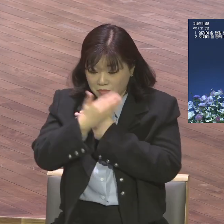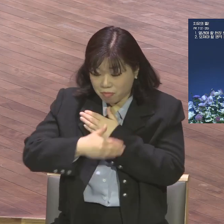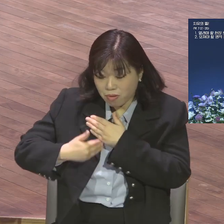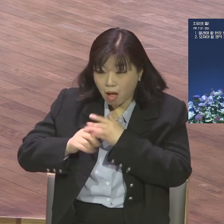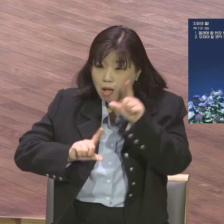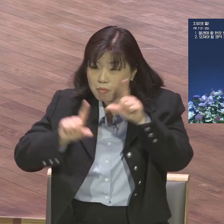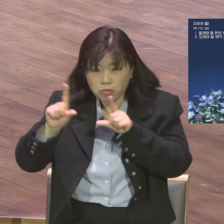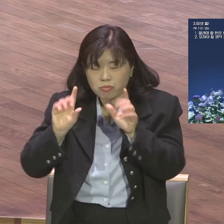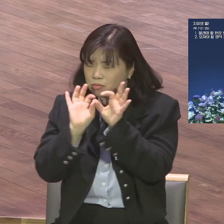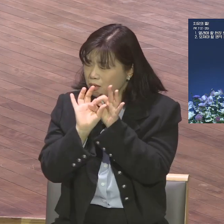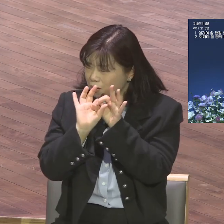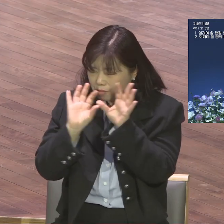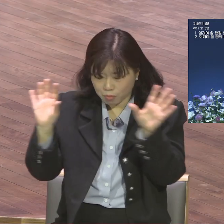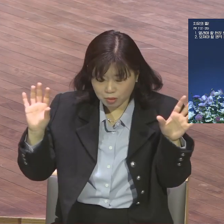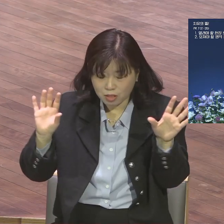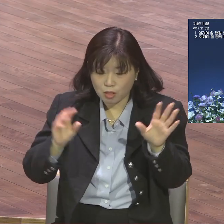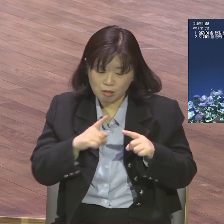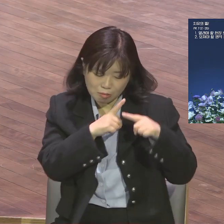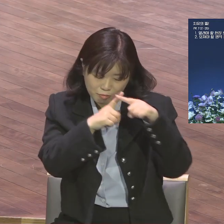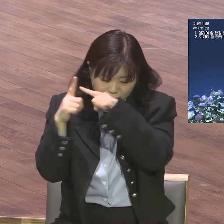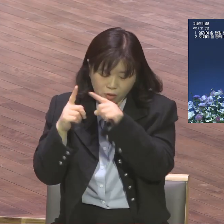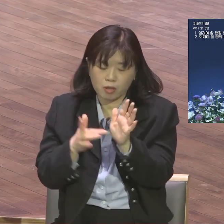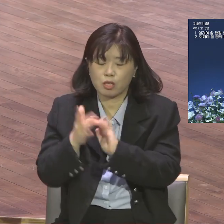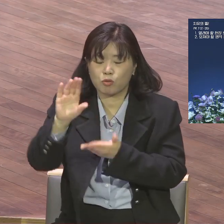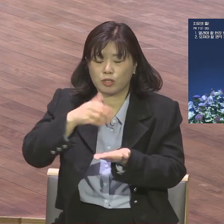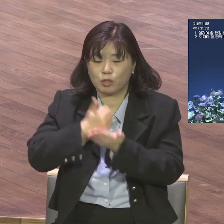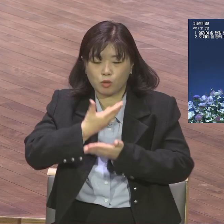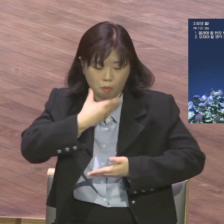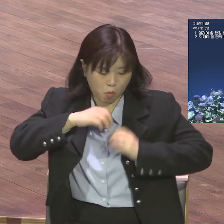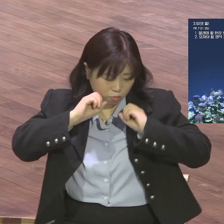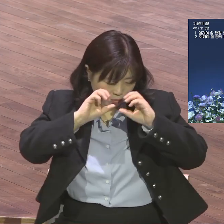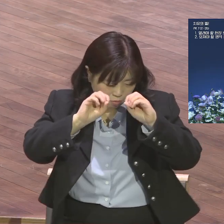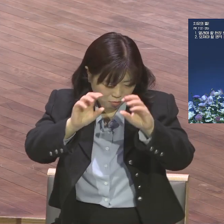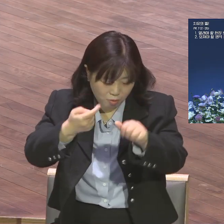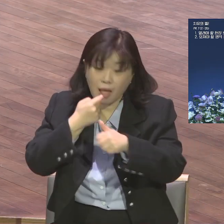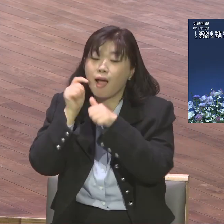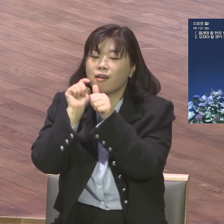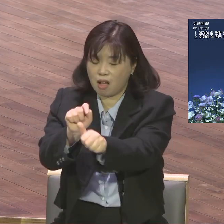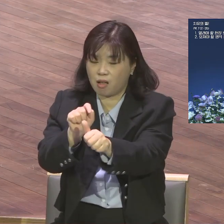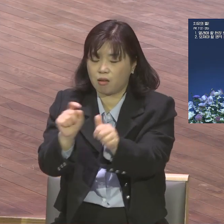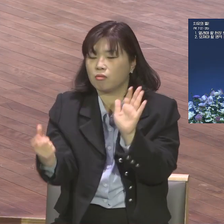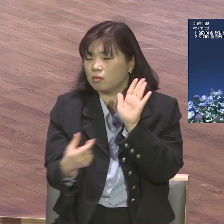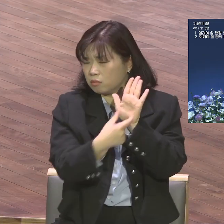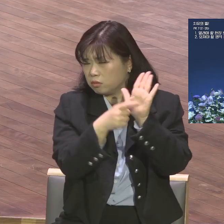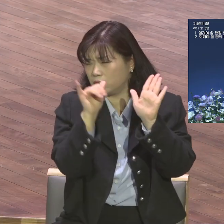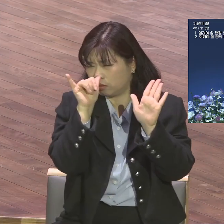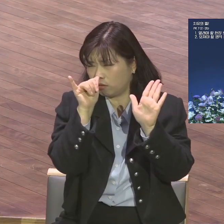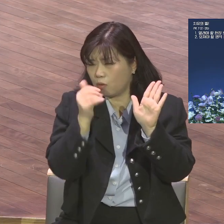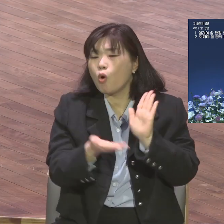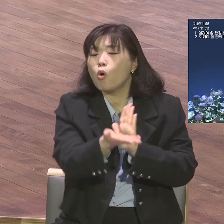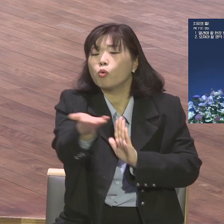하나님 오늘부터 만나는 사람들에게 영적 에바다를 외치가야 주옵소서.